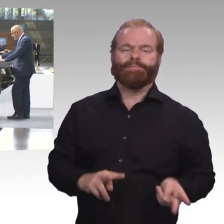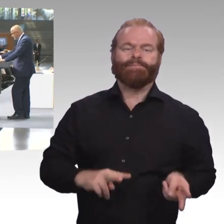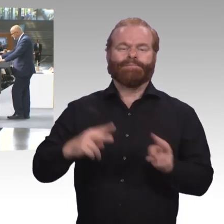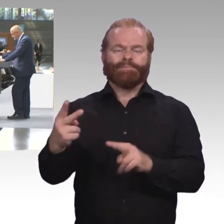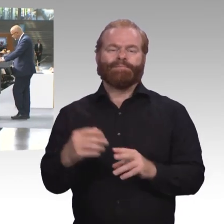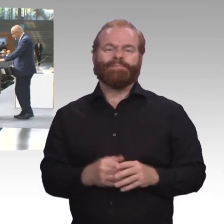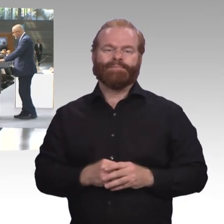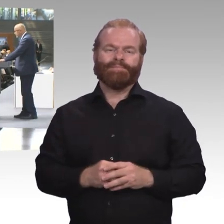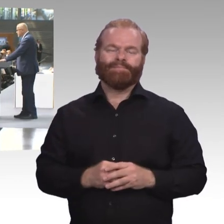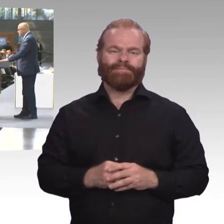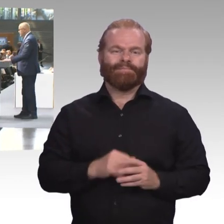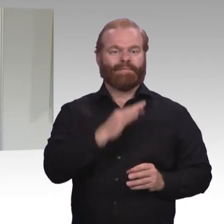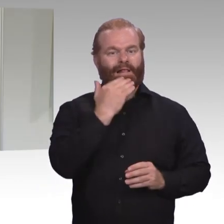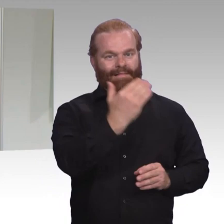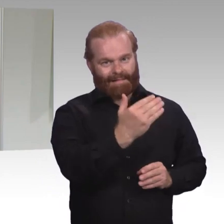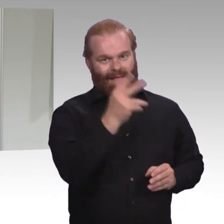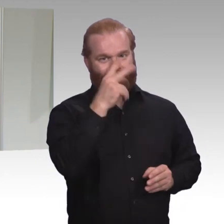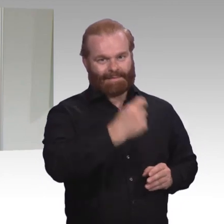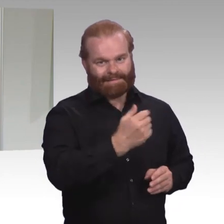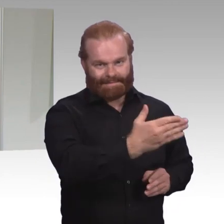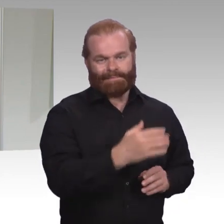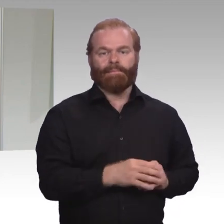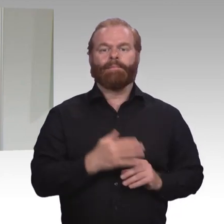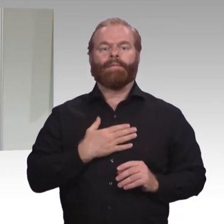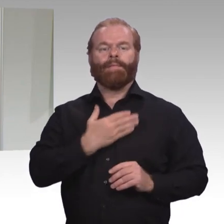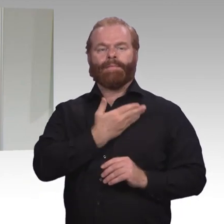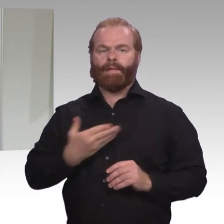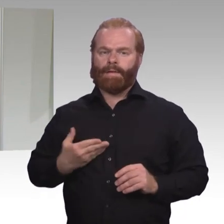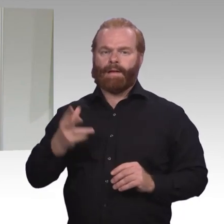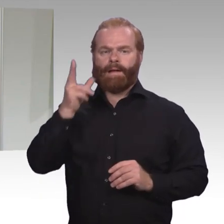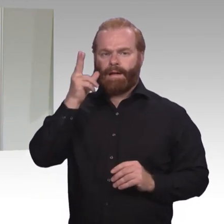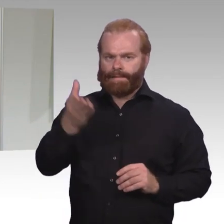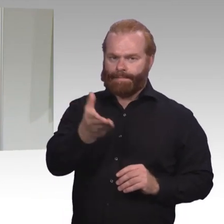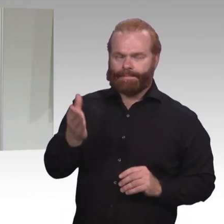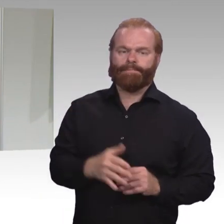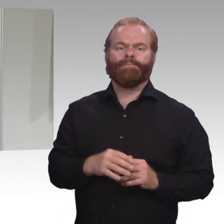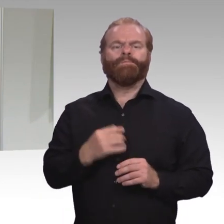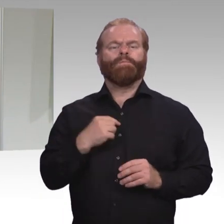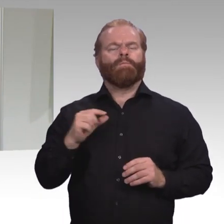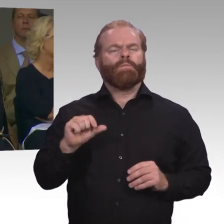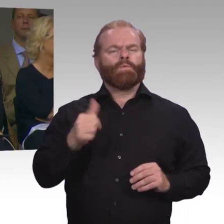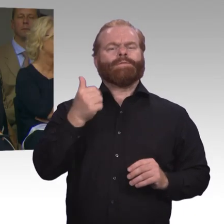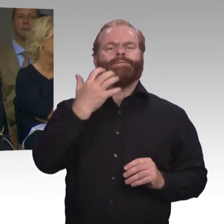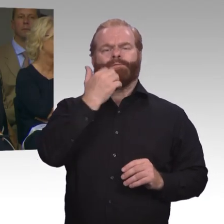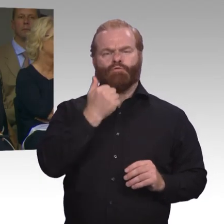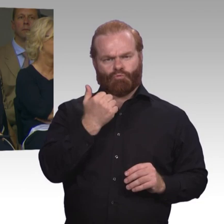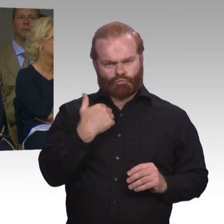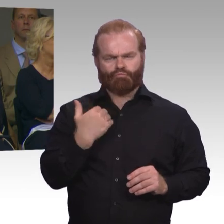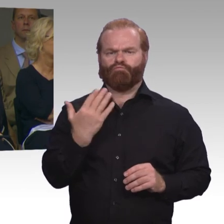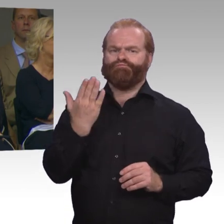Meine Damen und Herren, zunächst möchte ich Ihnen, sehr geehrte Frau Bundesministerin, zu Ihrem neuen Amt gratulieren und Ihnen eine glückliche Hand